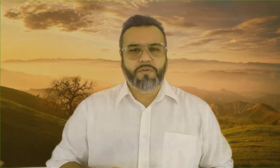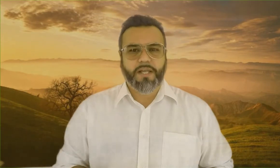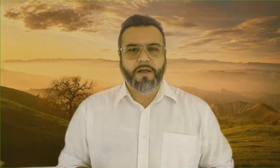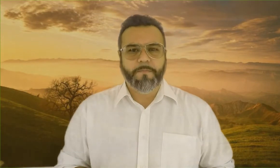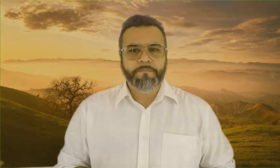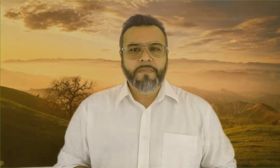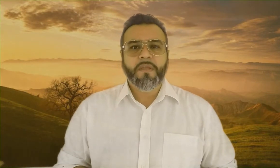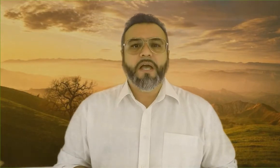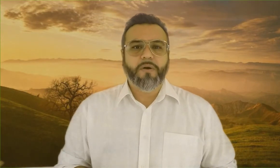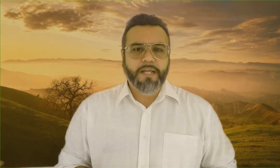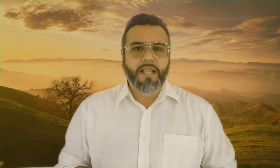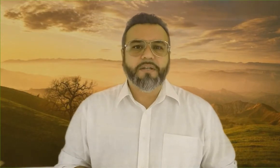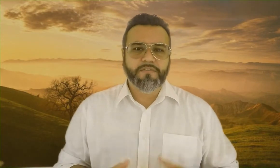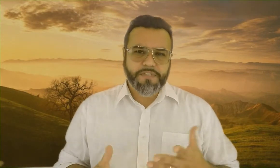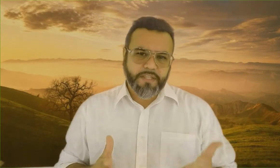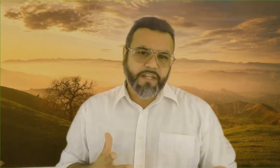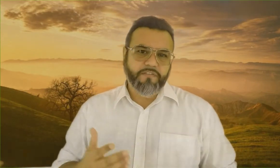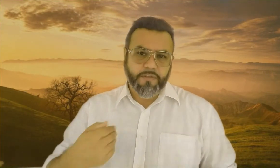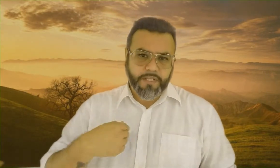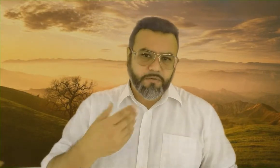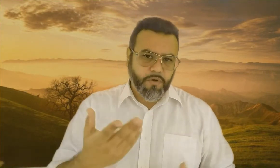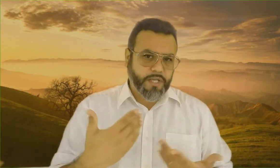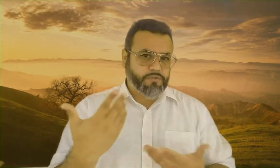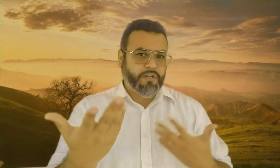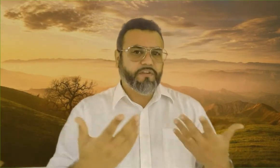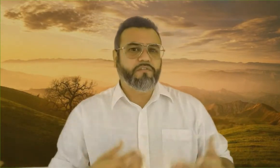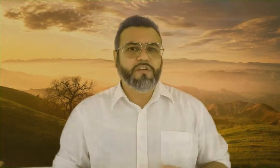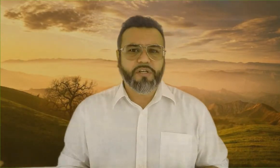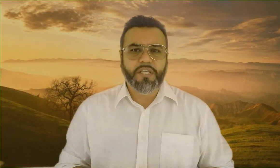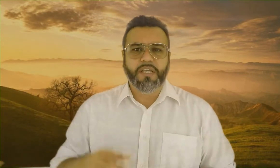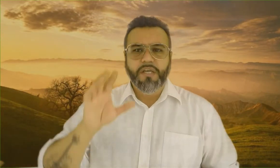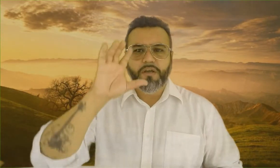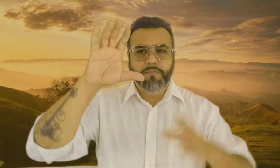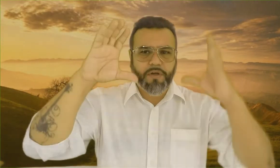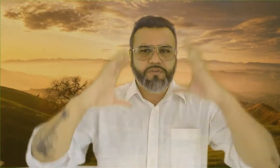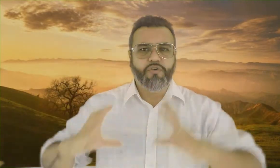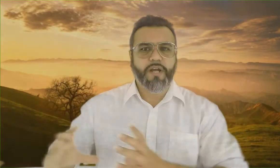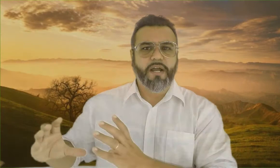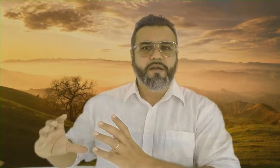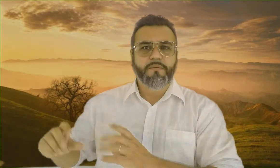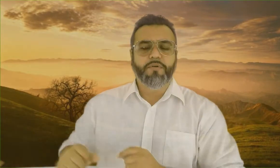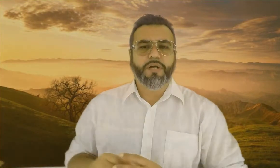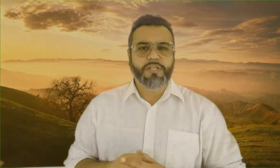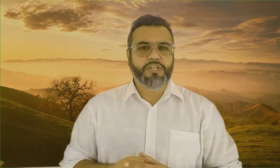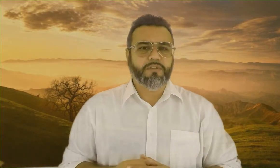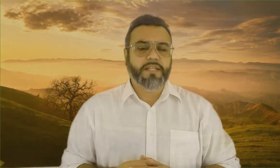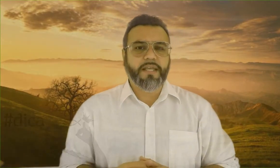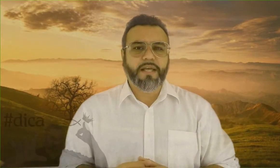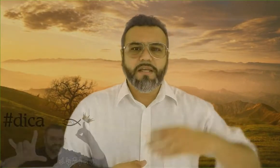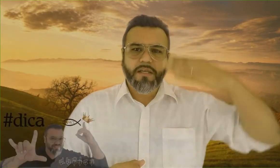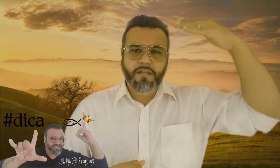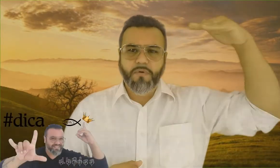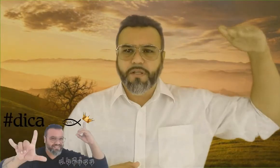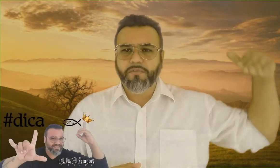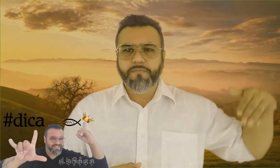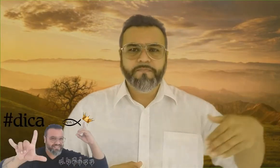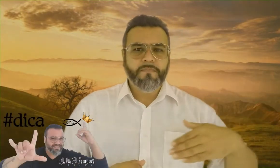legal. Agora é claro, se você está gravando, que nem no meu caso, estou gravando um vídeo aqui, eu posso jogar para o cantinho da tela enquanto